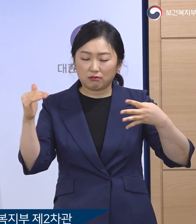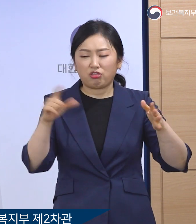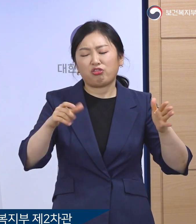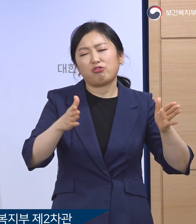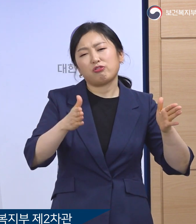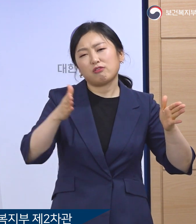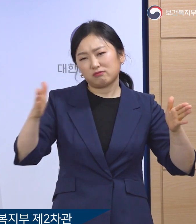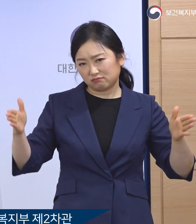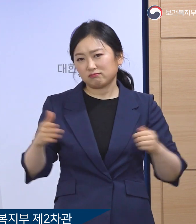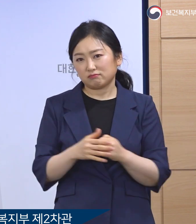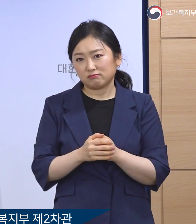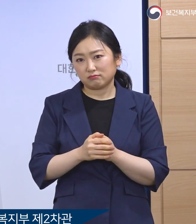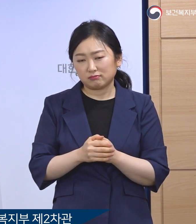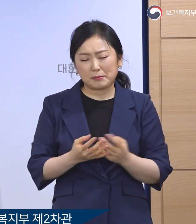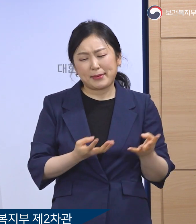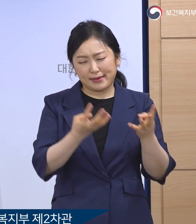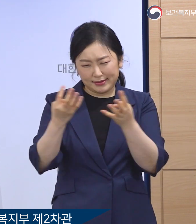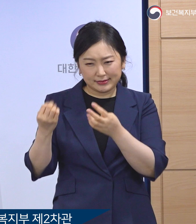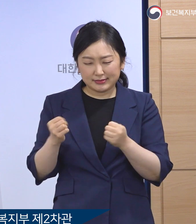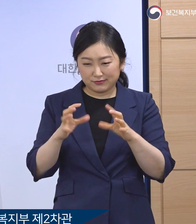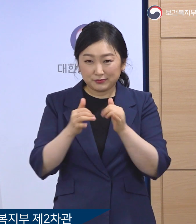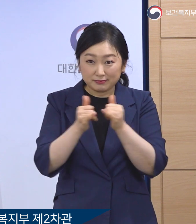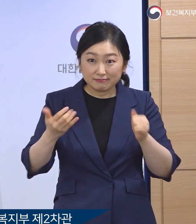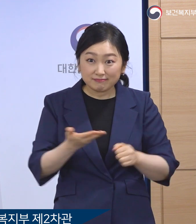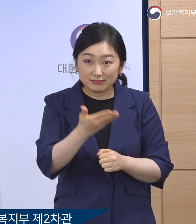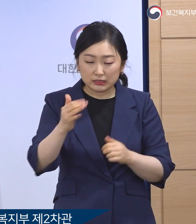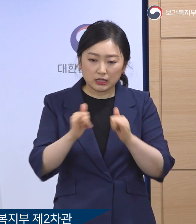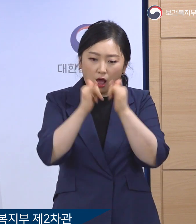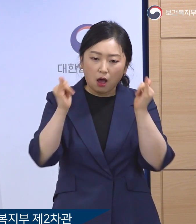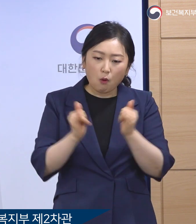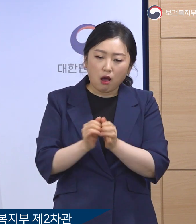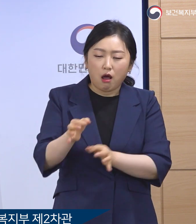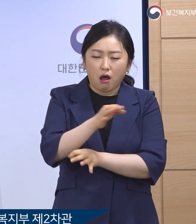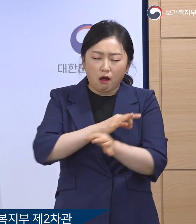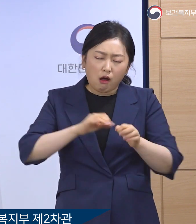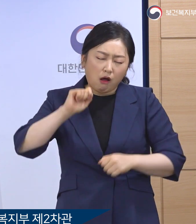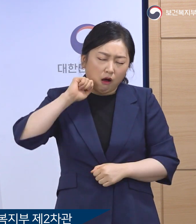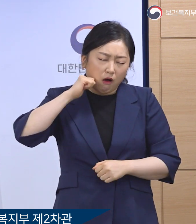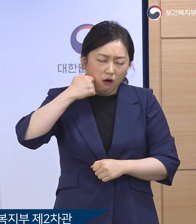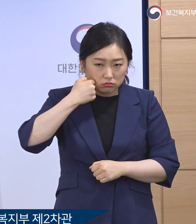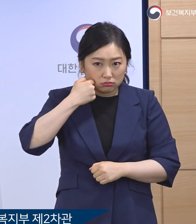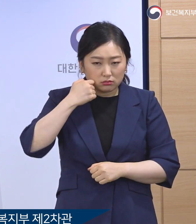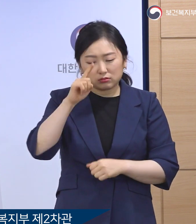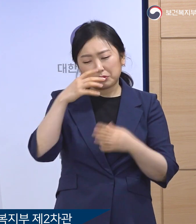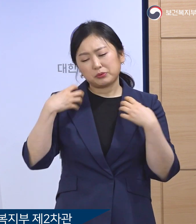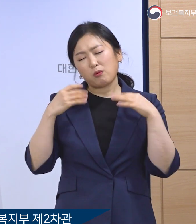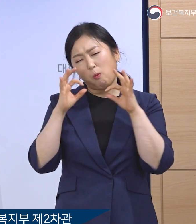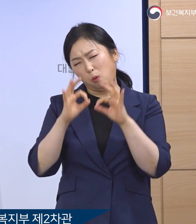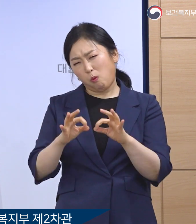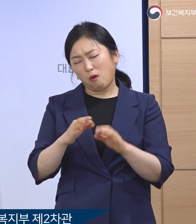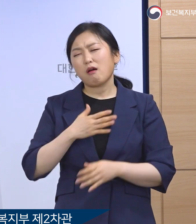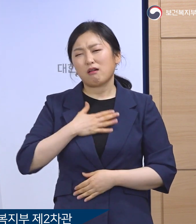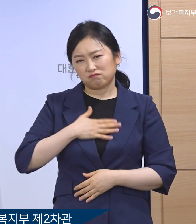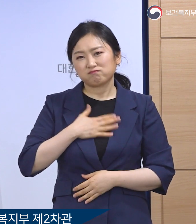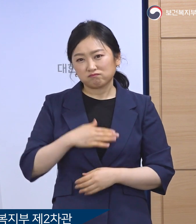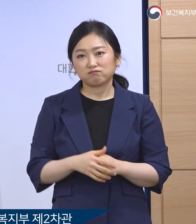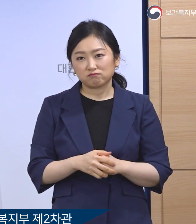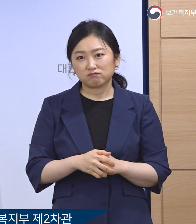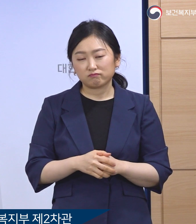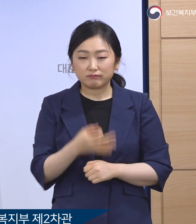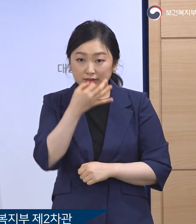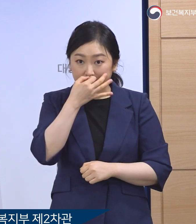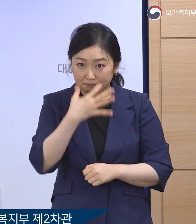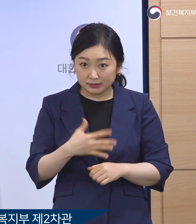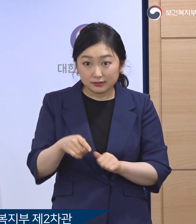국민들께서 경제적, 사회적 어려움을 겪고 계시는 것을 정부도 잘 알고 있습니다. 힘든